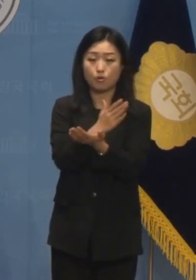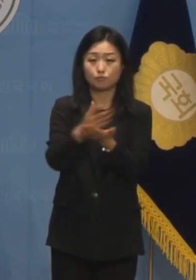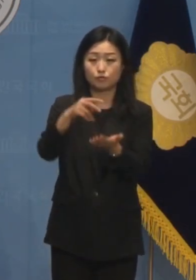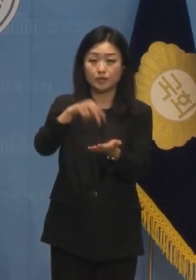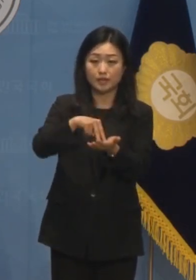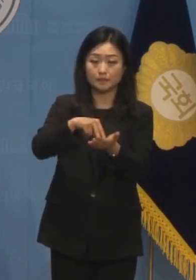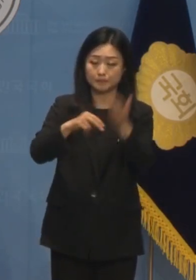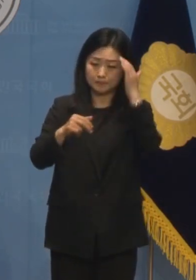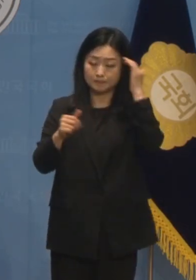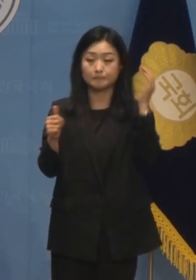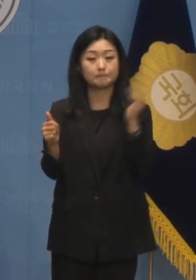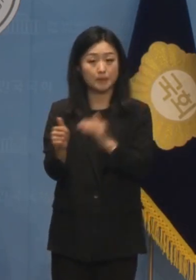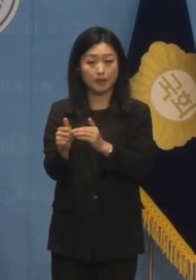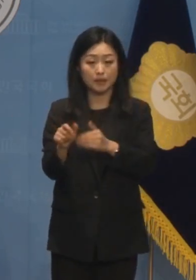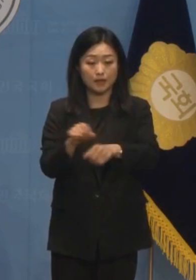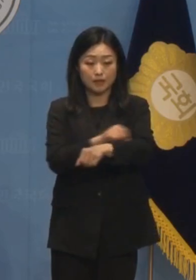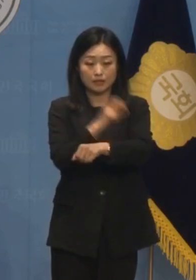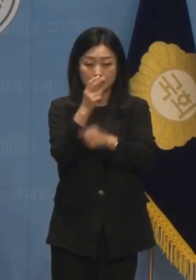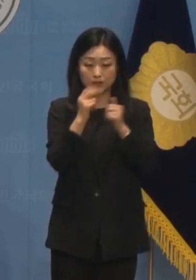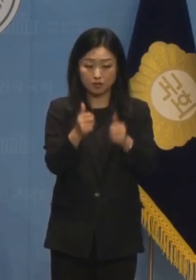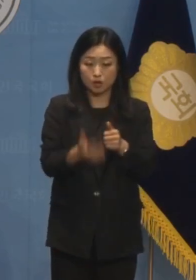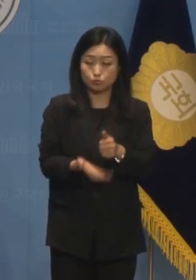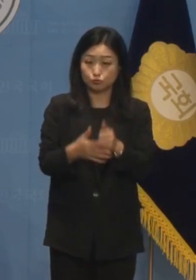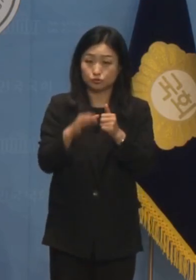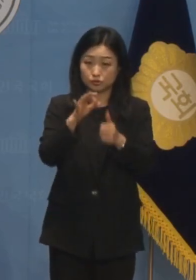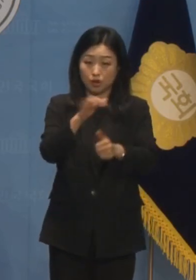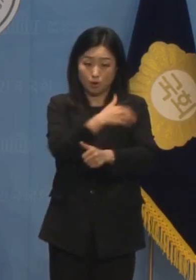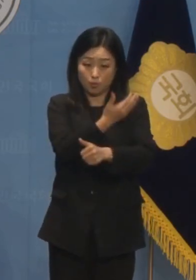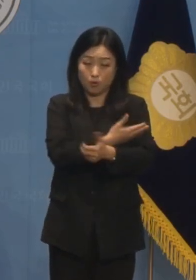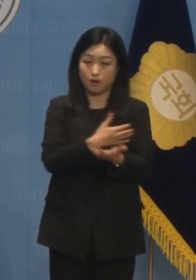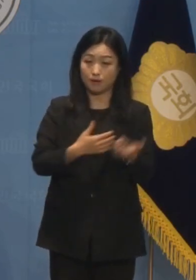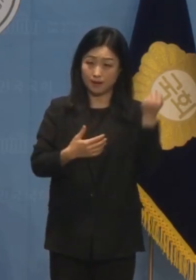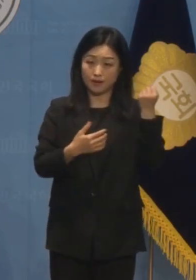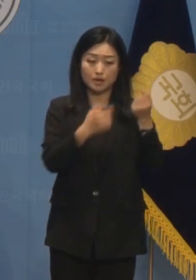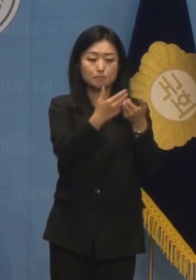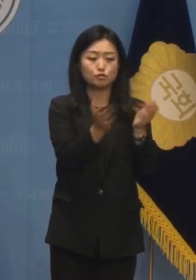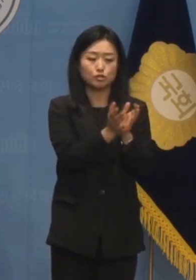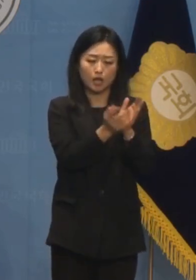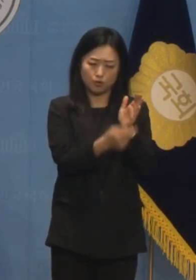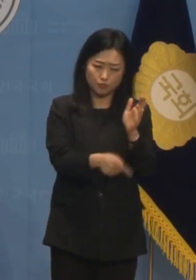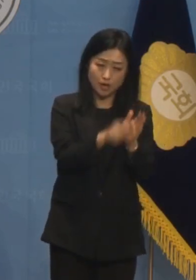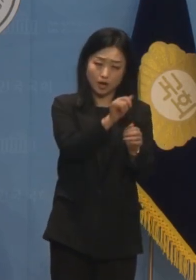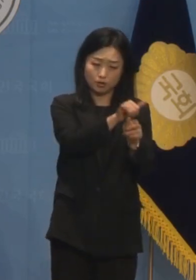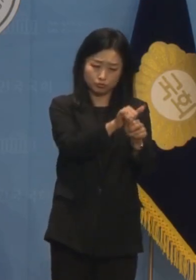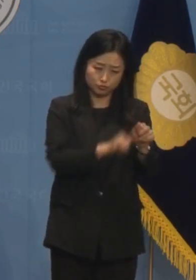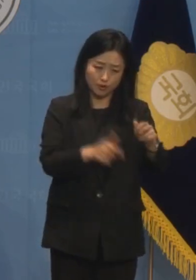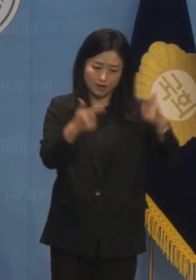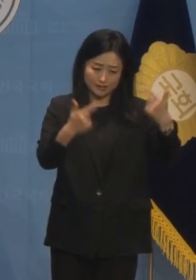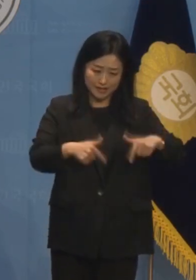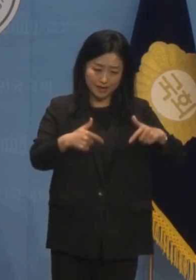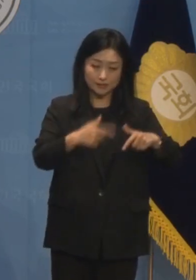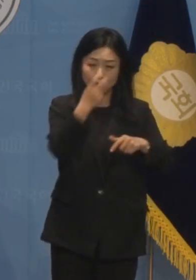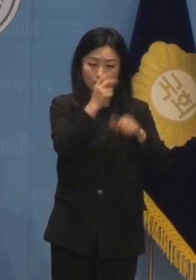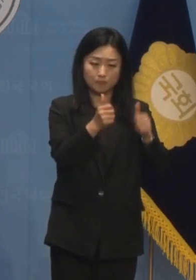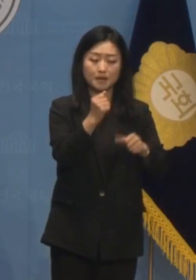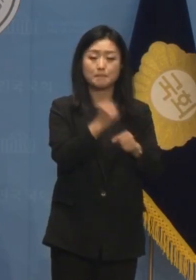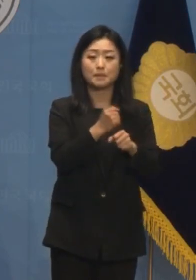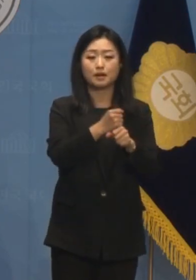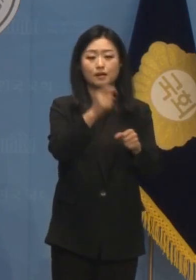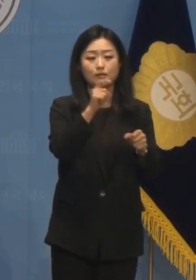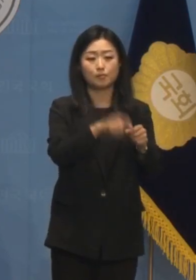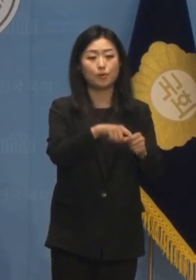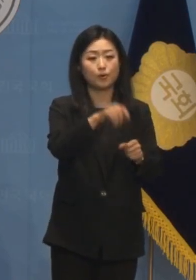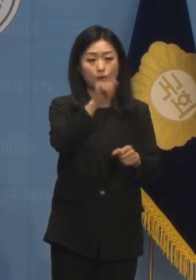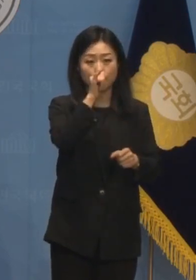위배하고 특검 후보자 추천권을 독점해 민주당만 위한 상설 검찰로 만들려 하고